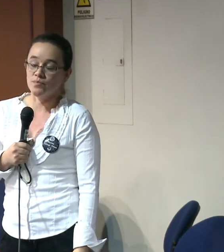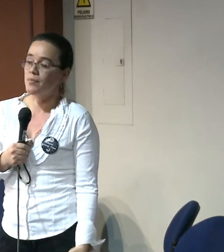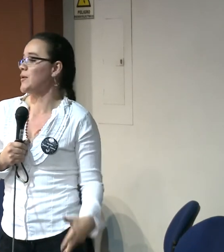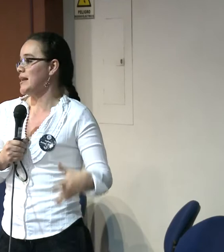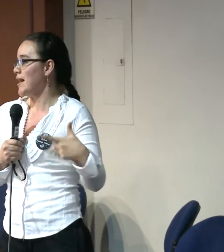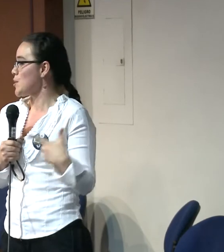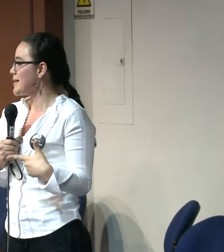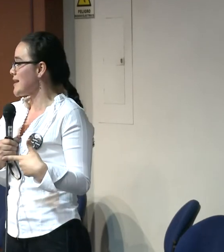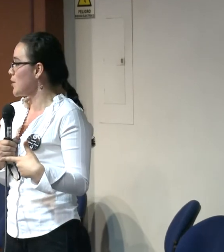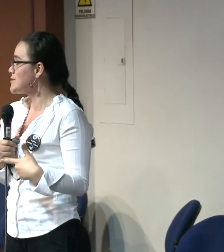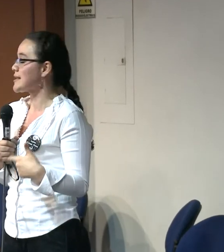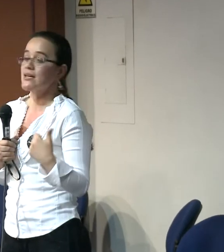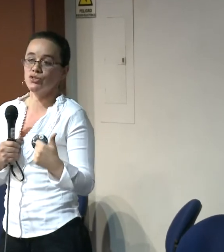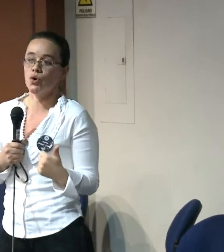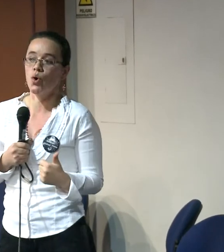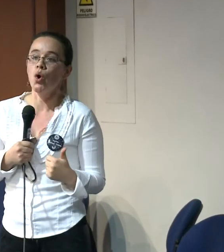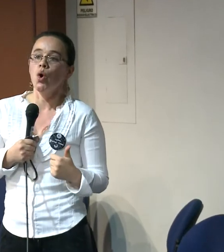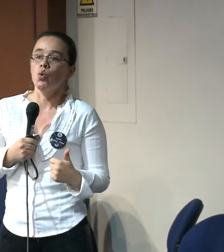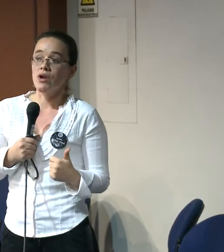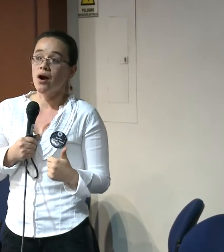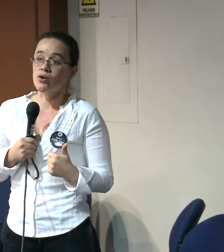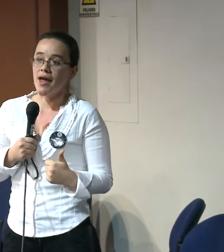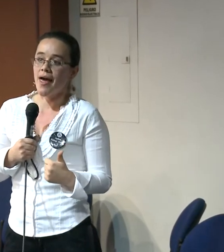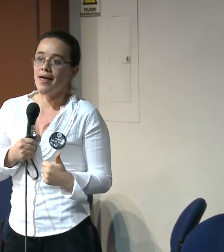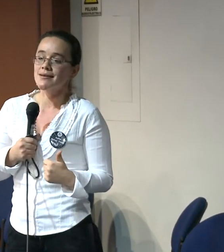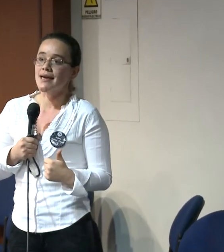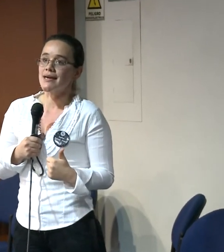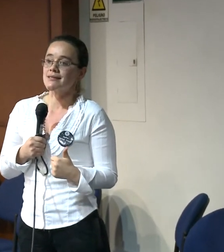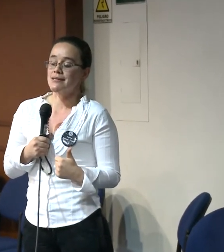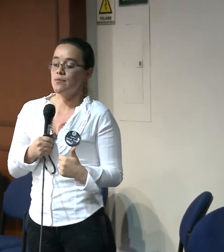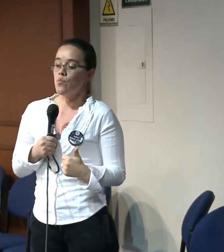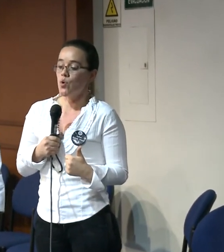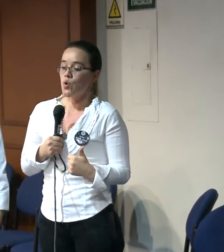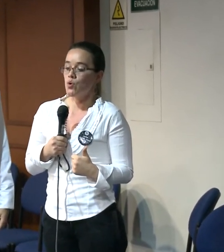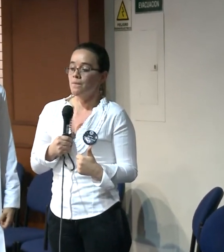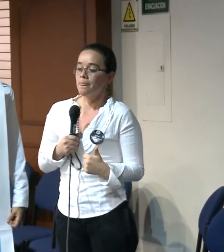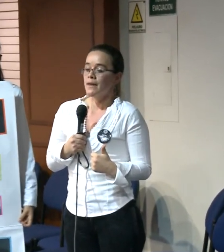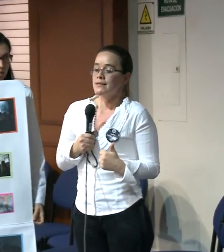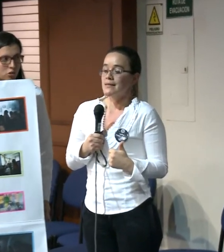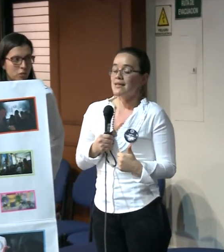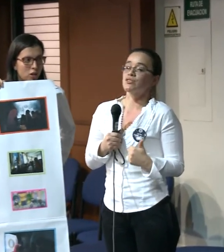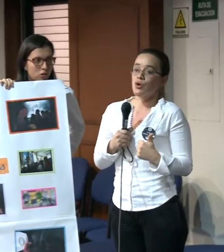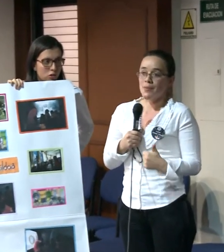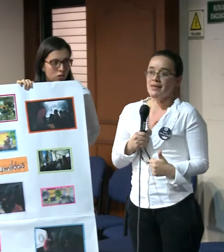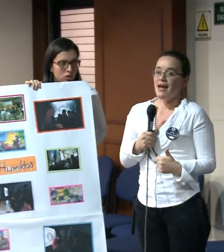realizaron, bueno, el año pasado se realizó una jornada, se llamó